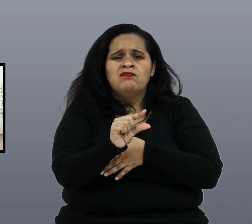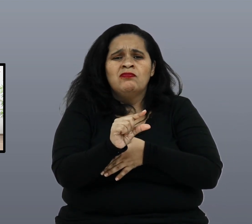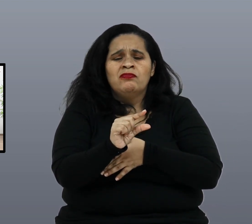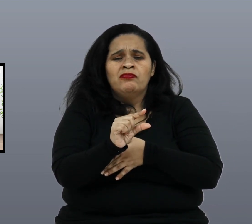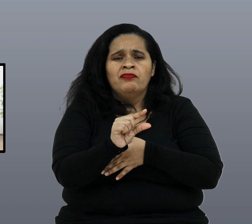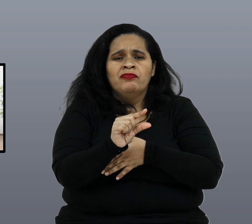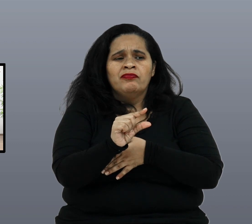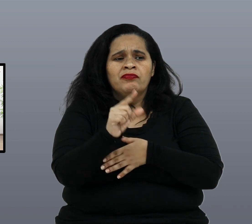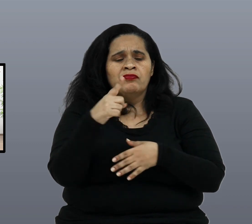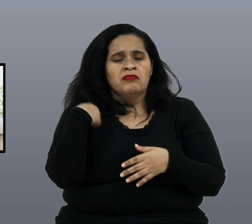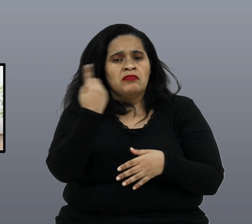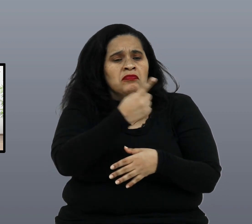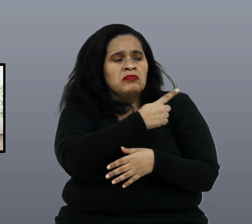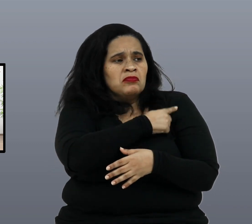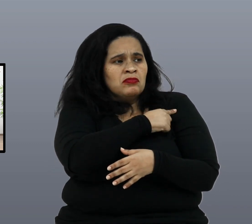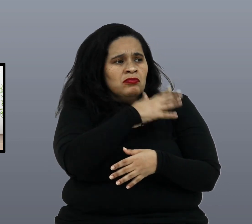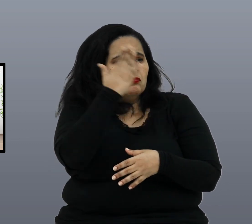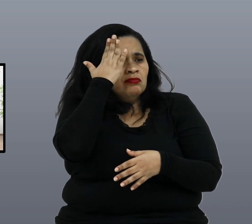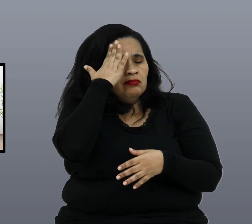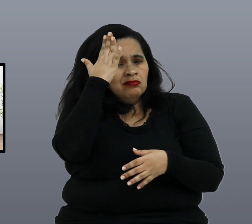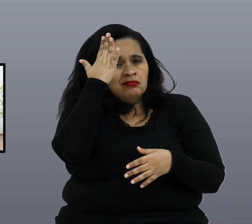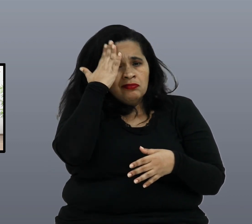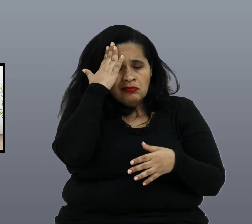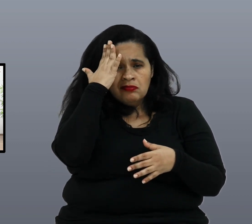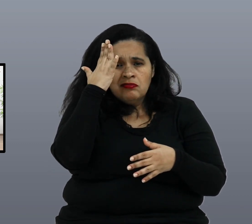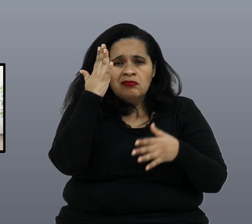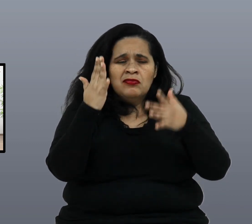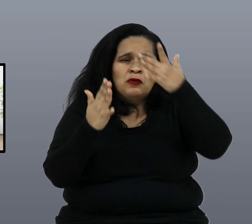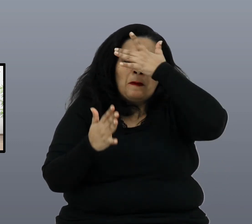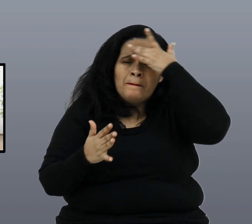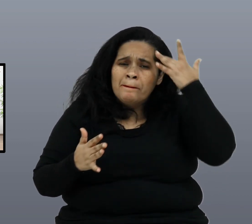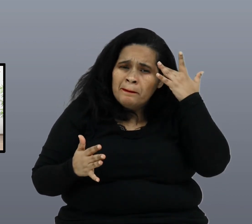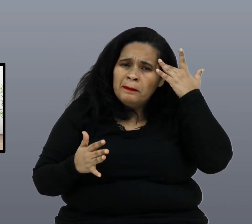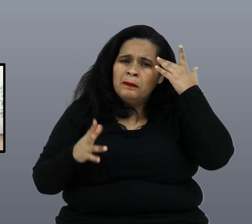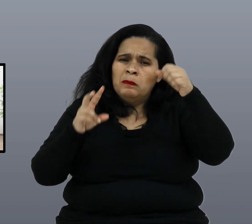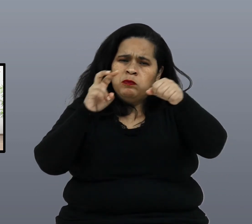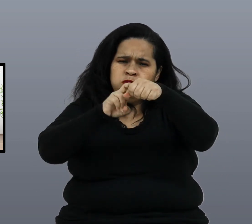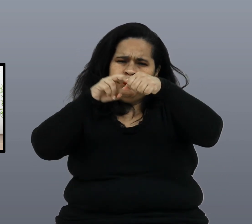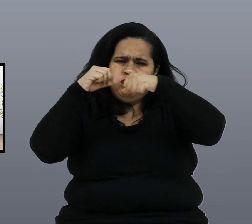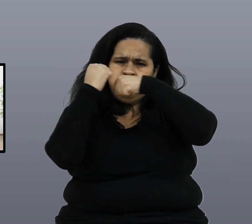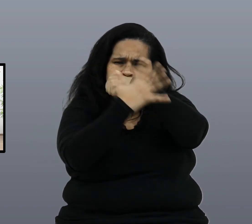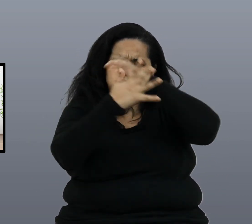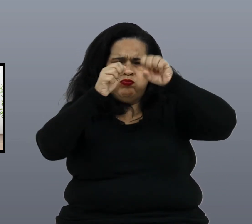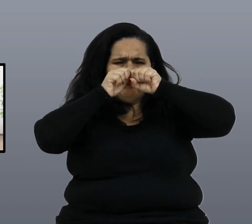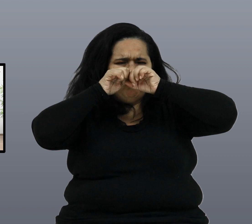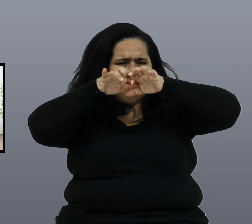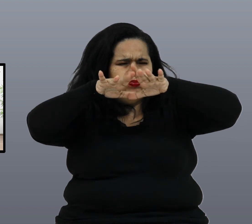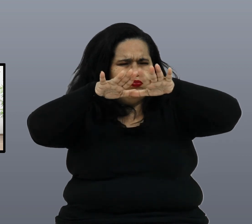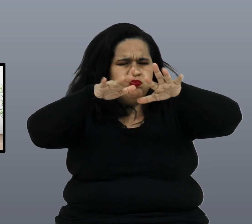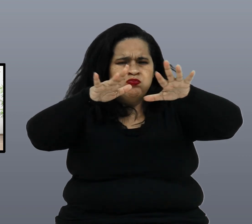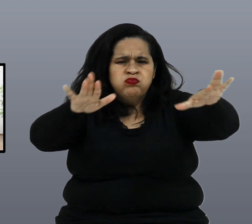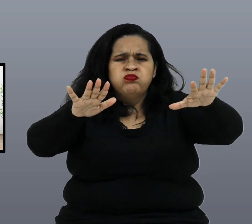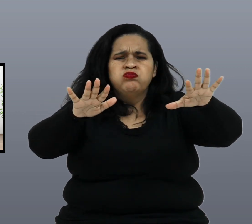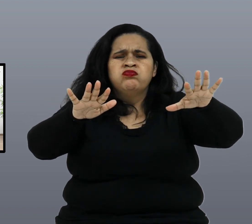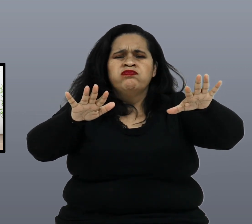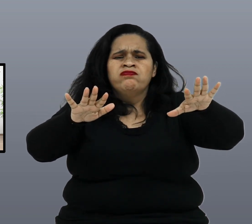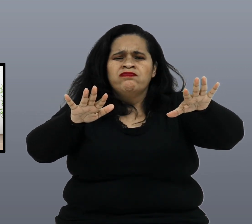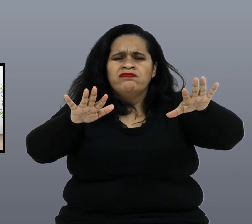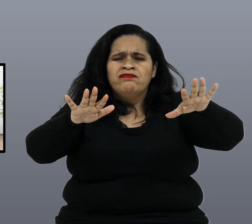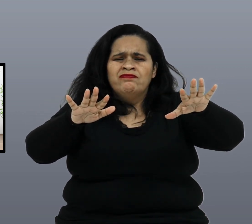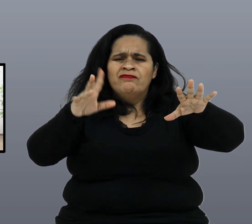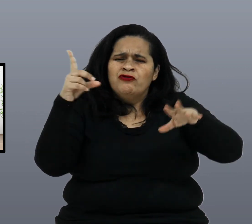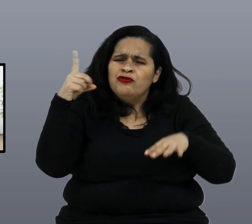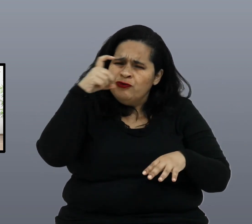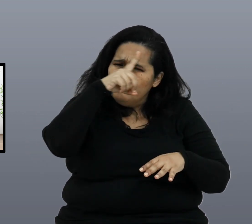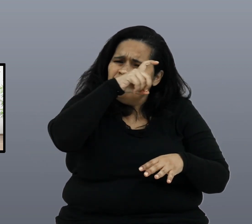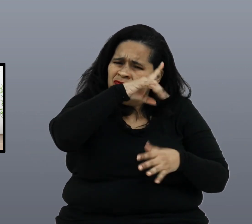tem lidado com pessoas que, diante dessa pandemia e diante de situações